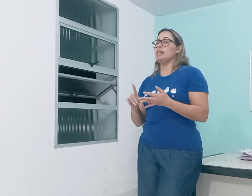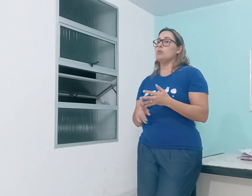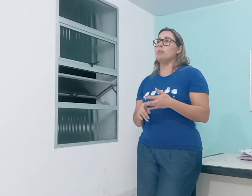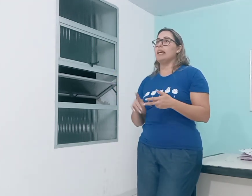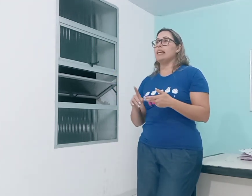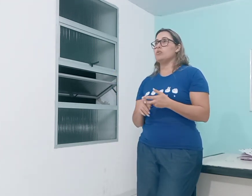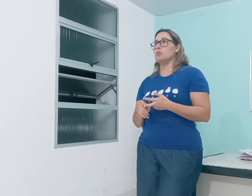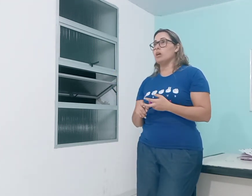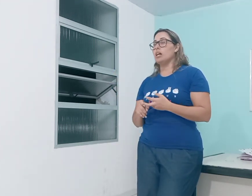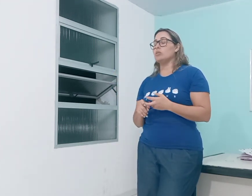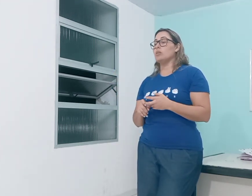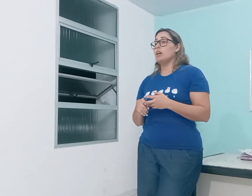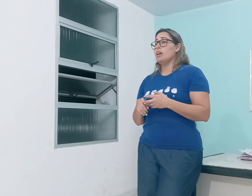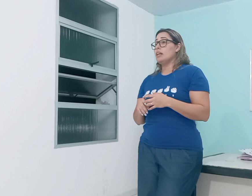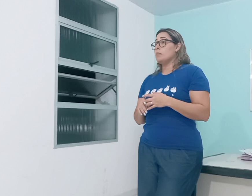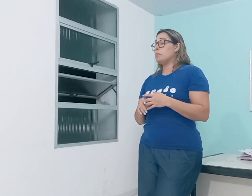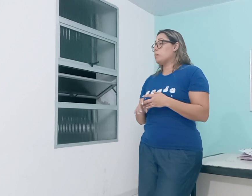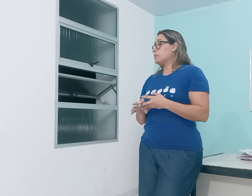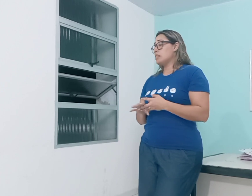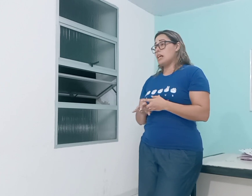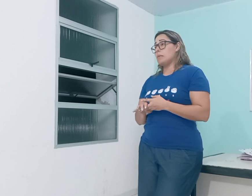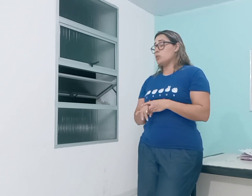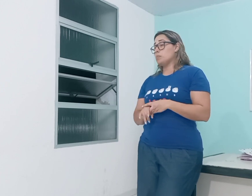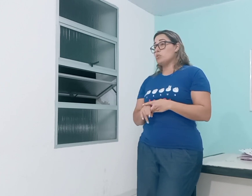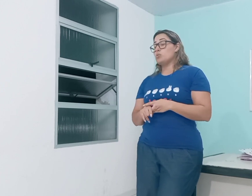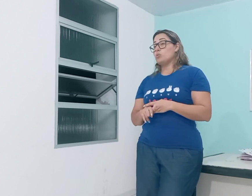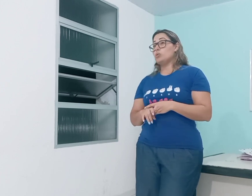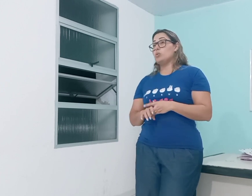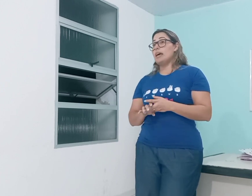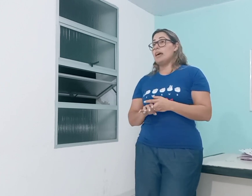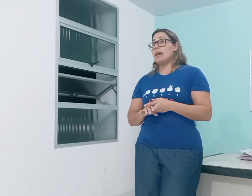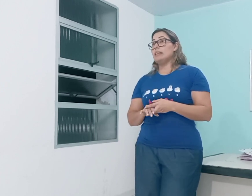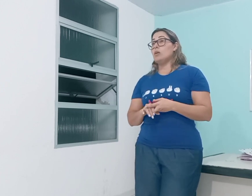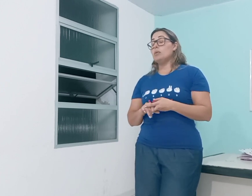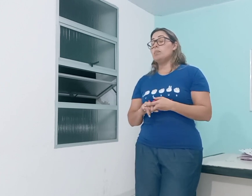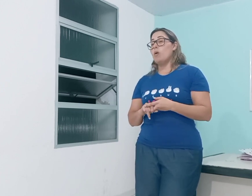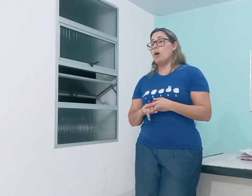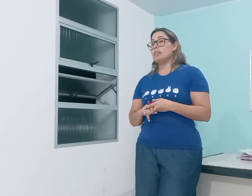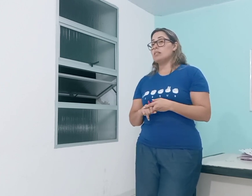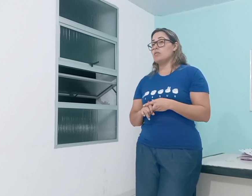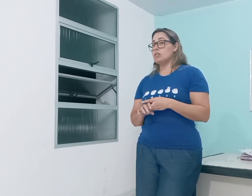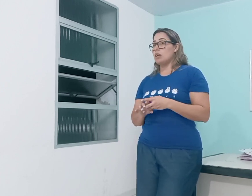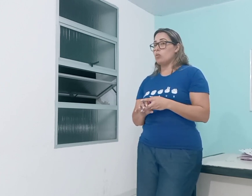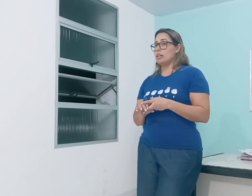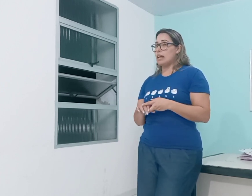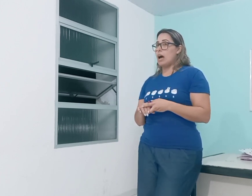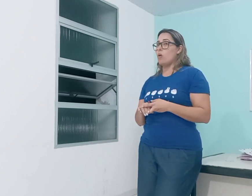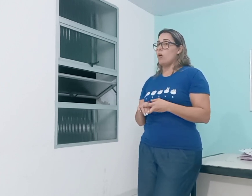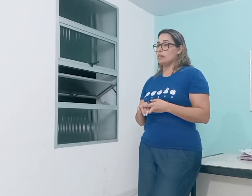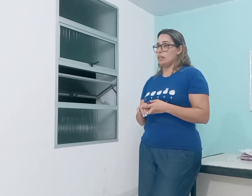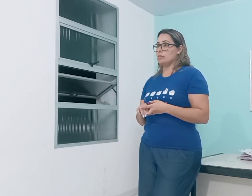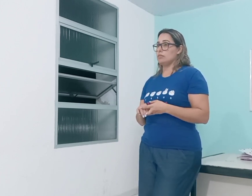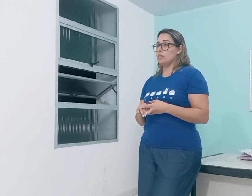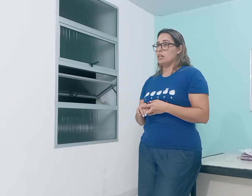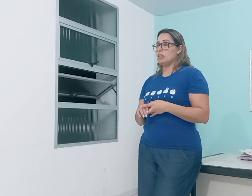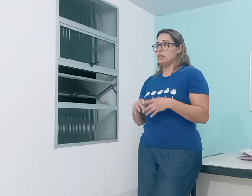o mês, o ano. Sinceramente, para o surdo, não importa se você alterar a ordem, que nem